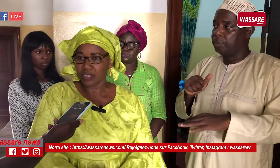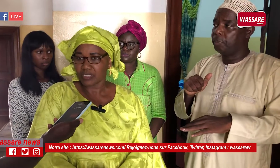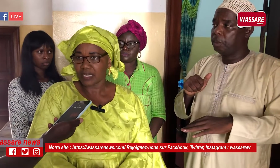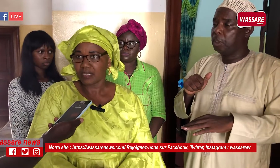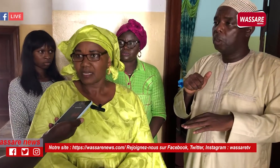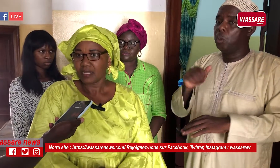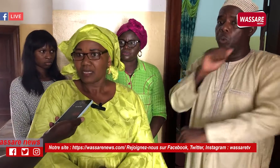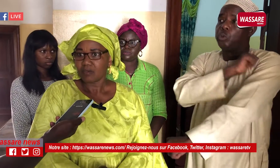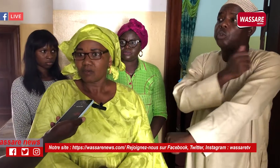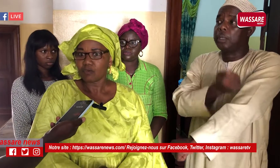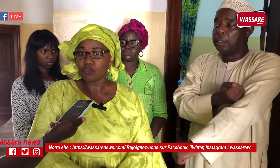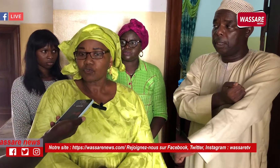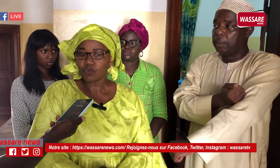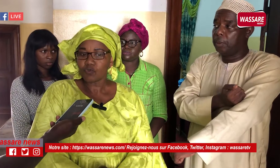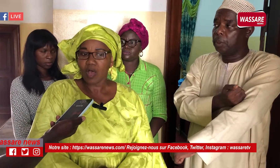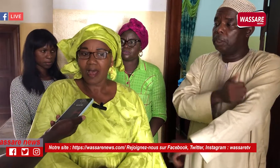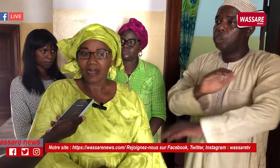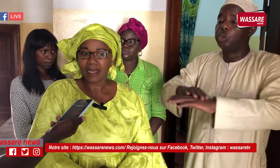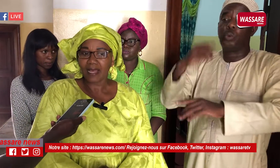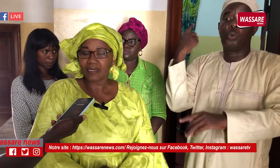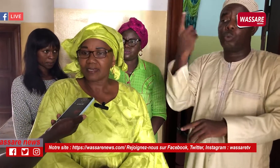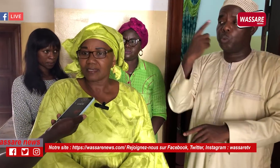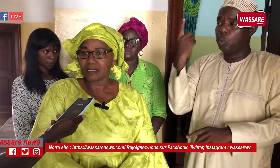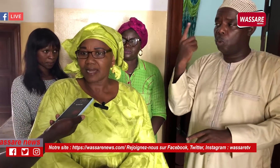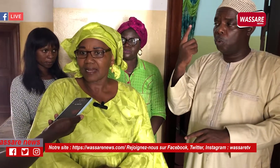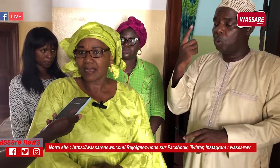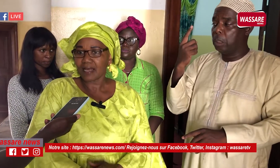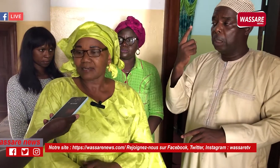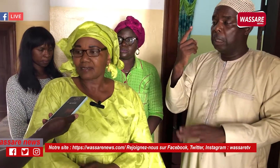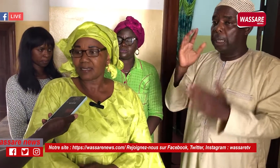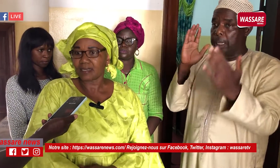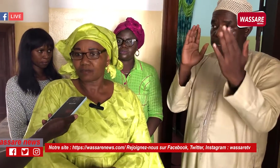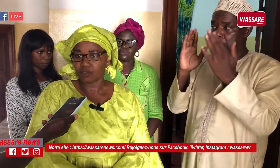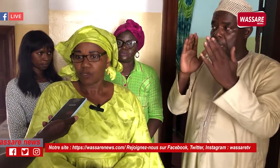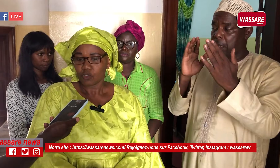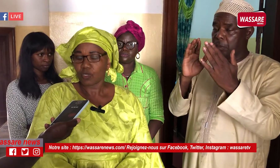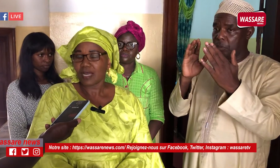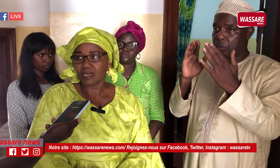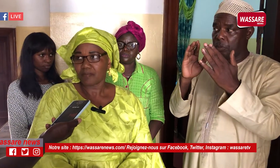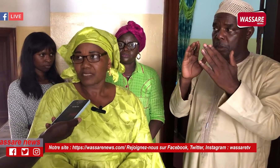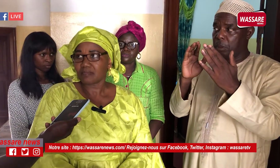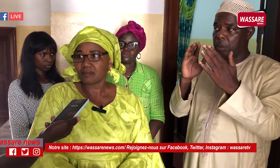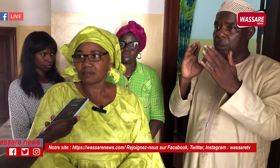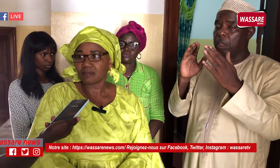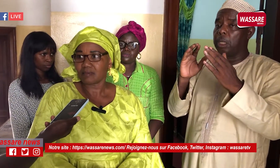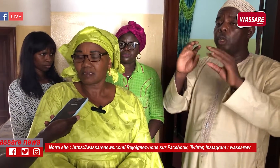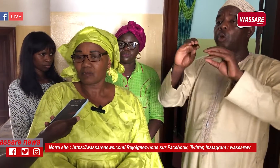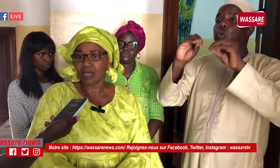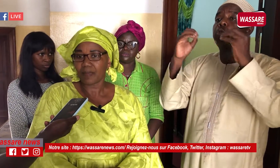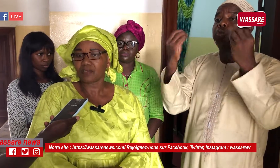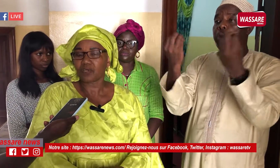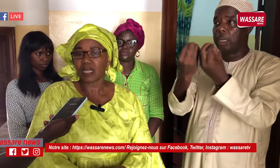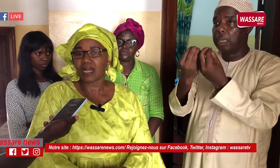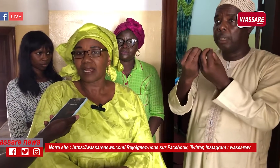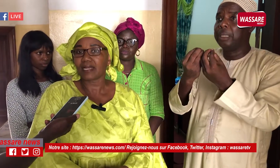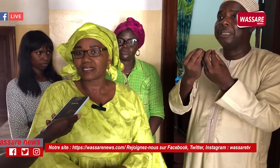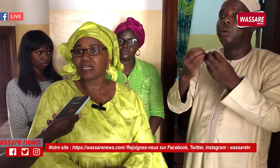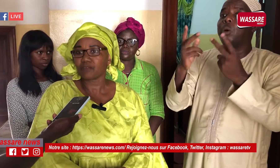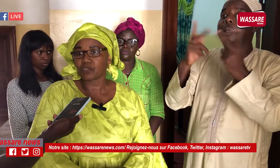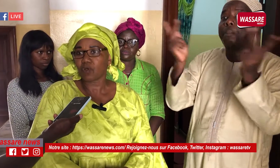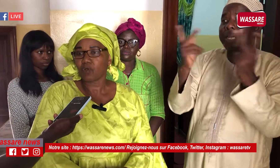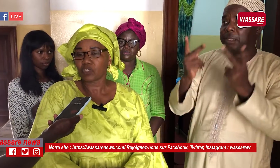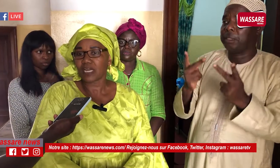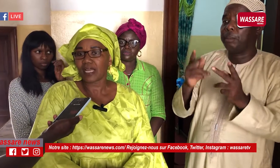aux autorités, surtout à l'égard des organes de presse, en particulier